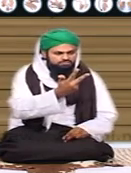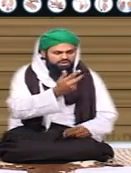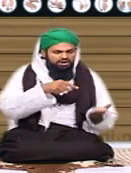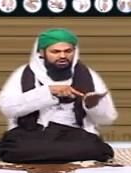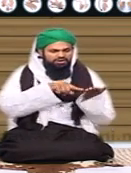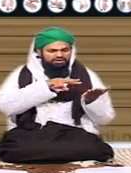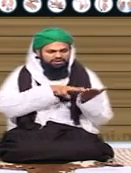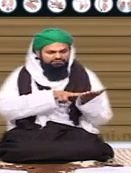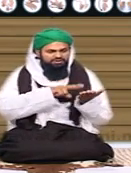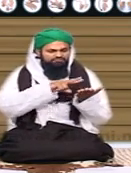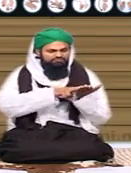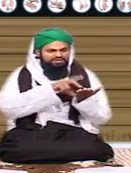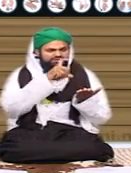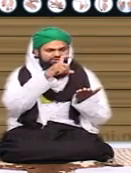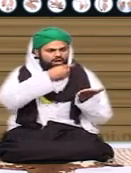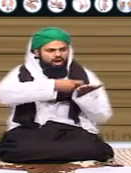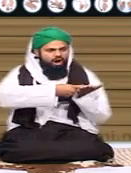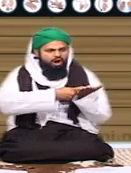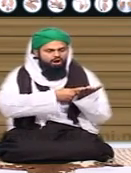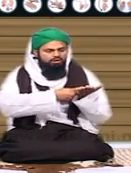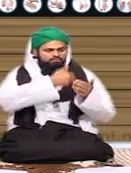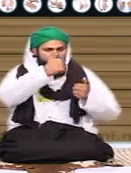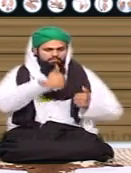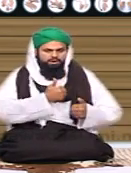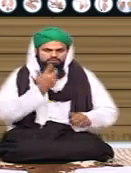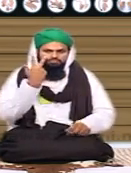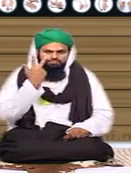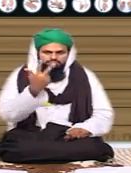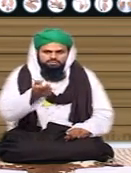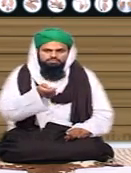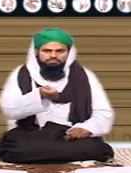ملک الموت ٹی وی اور وی سی آر کے سامنے دیکھتے